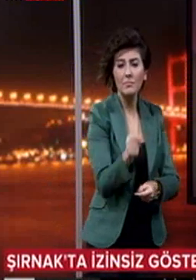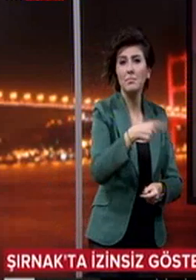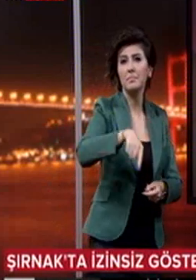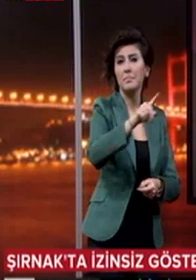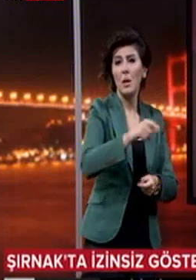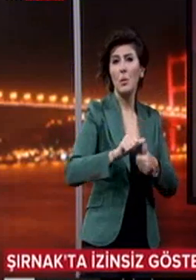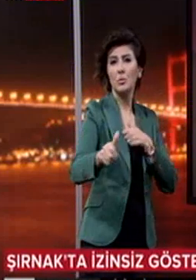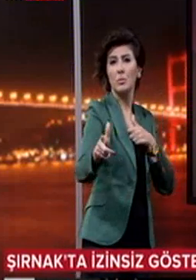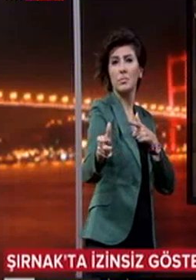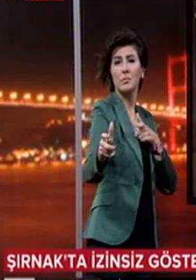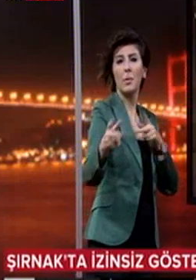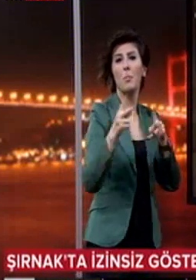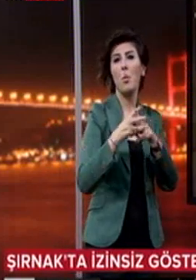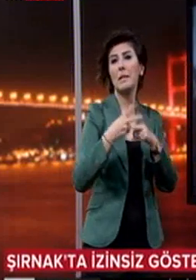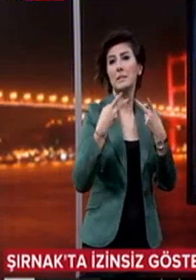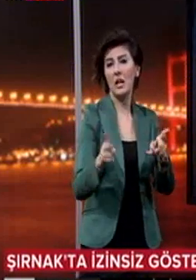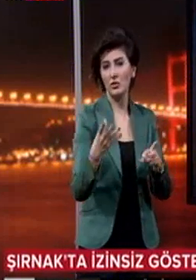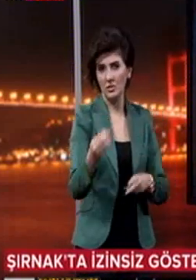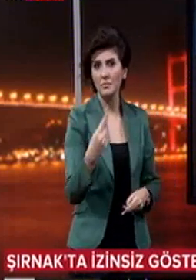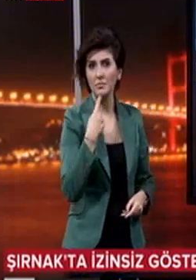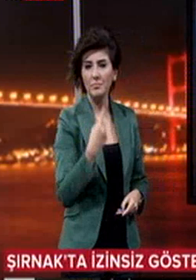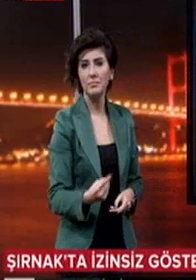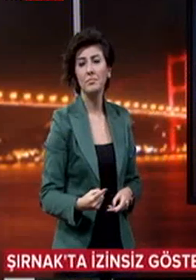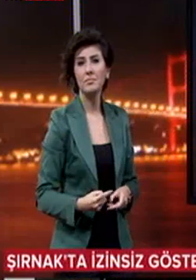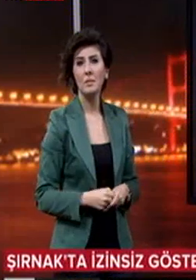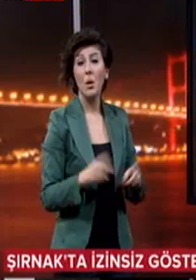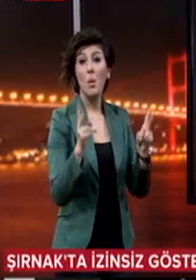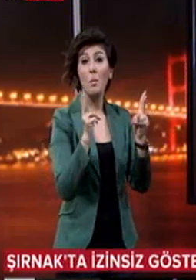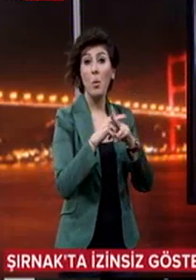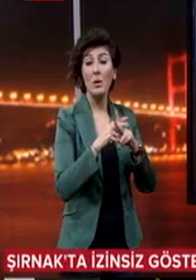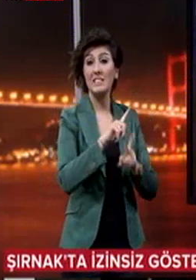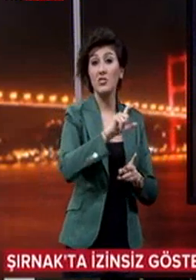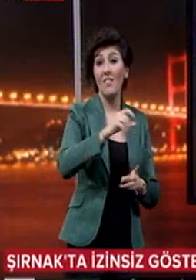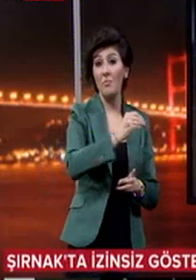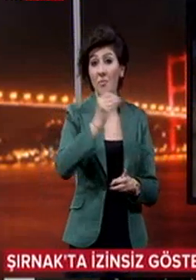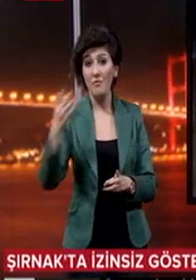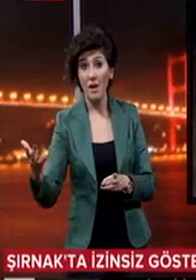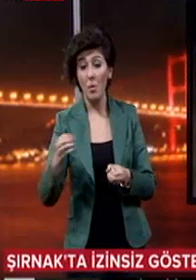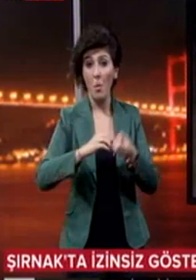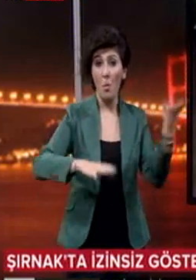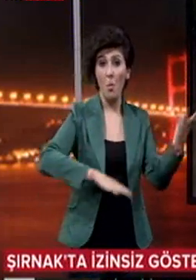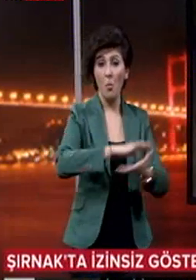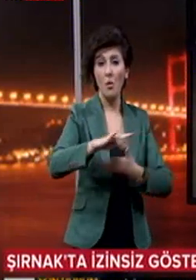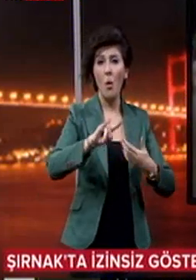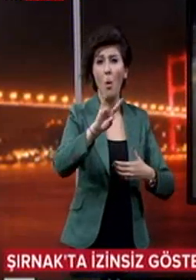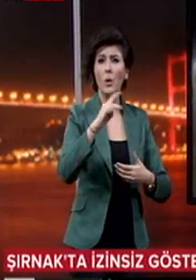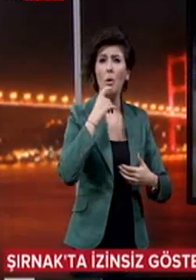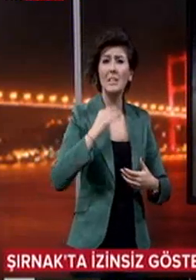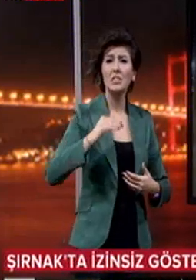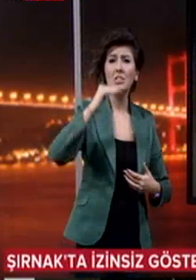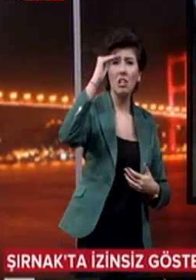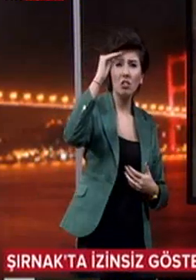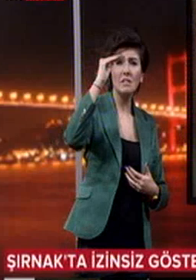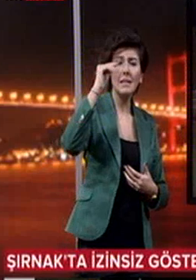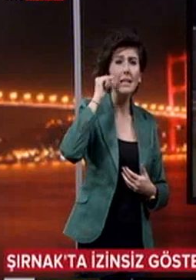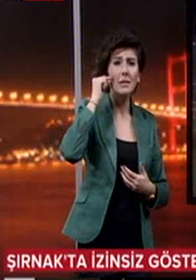uzun namlulu silahlarla polise ateş açtı. Polisin karşılık vermesiyle çıkan olaylarda 14 yaşındaki